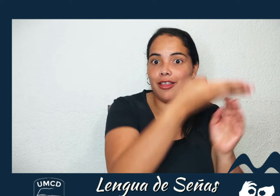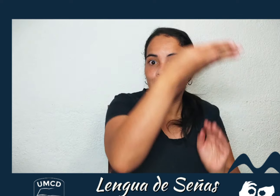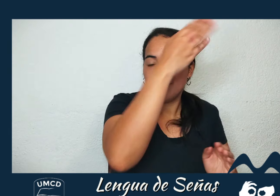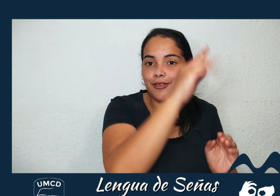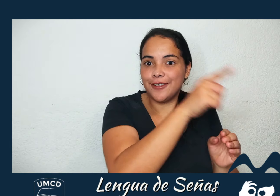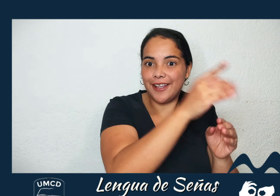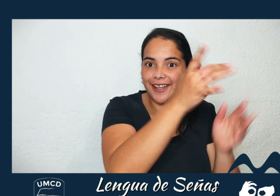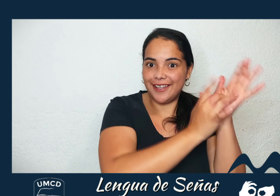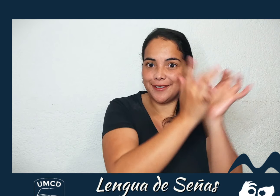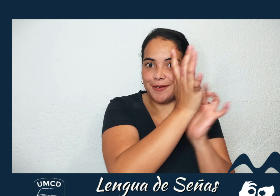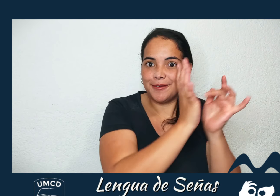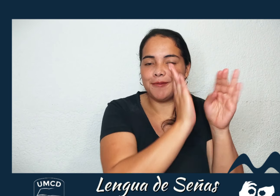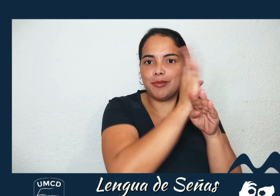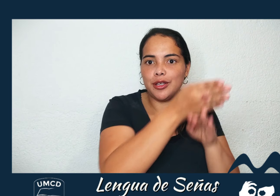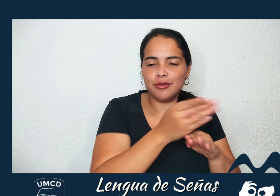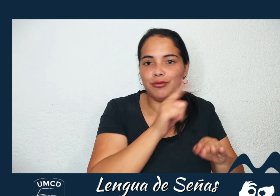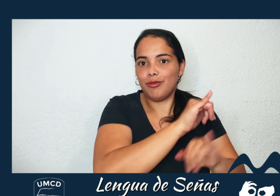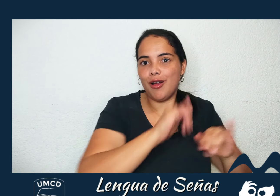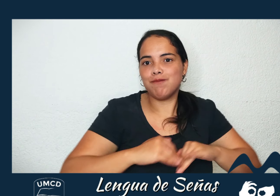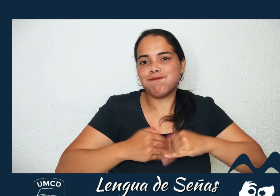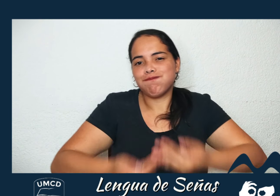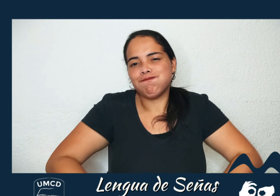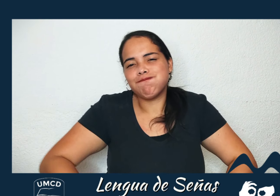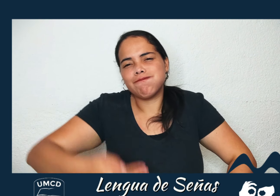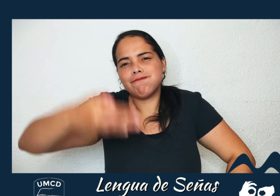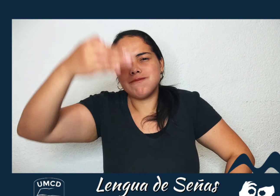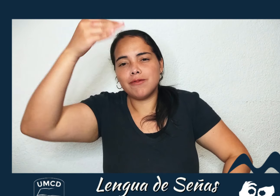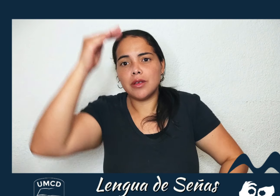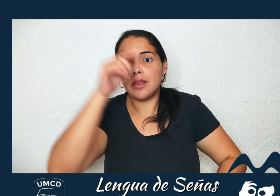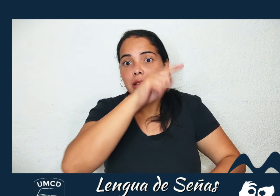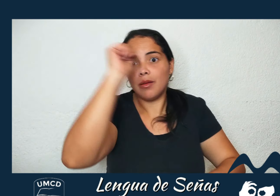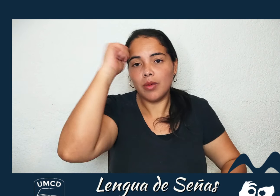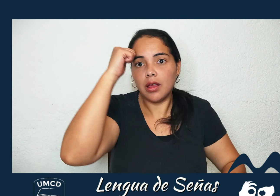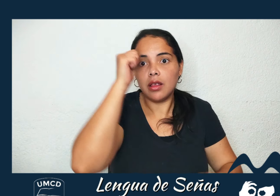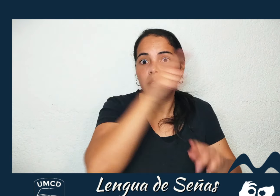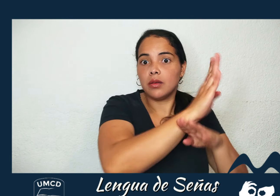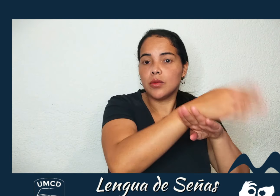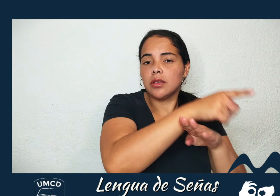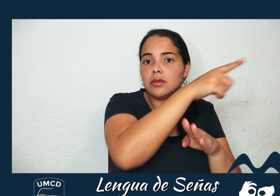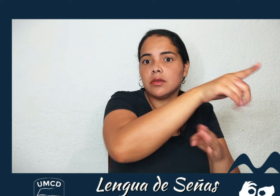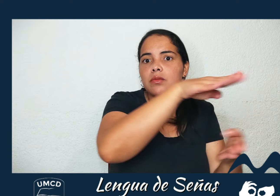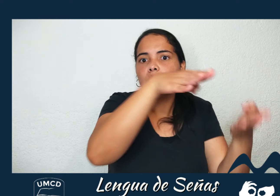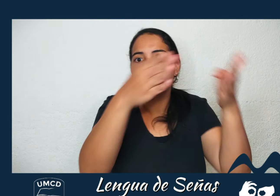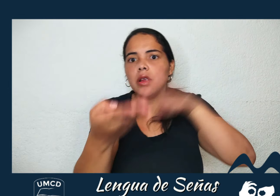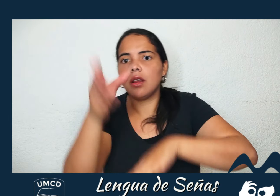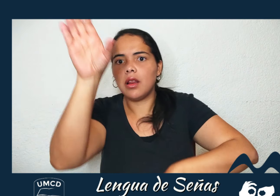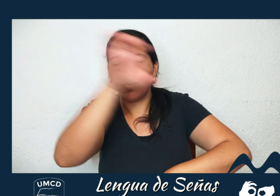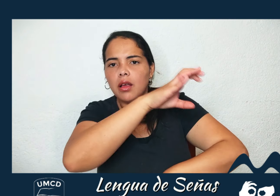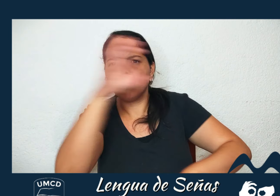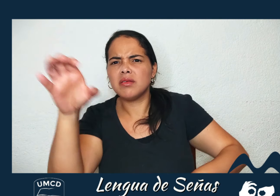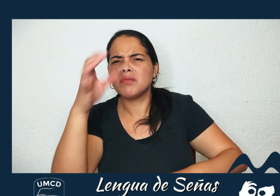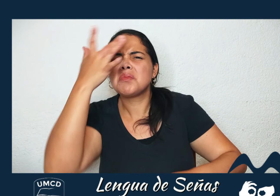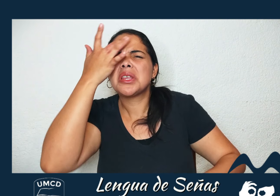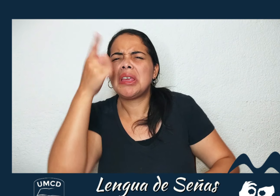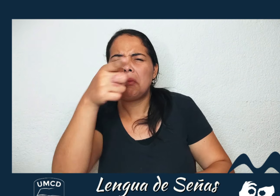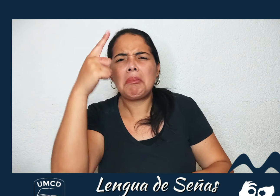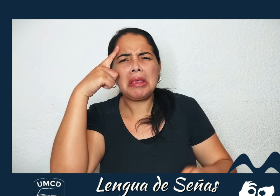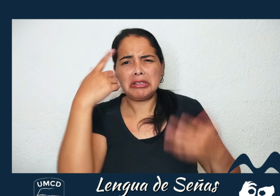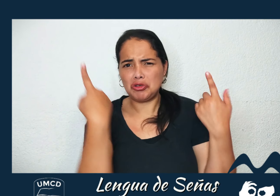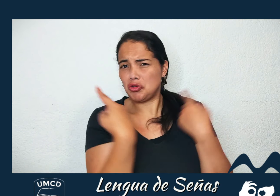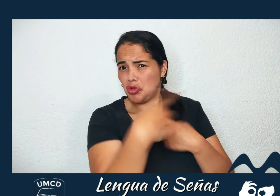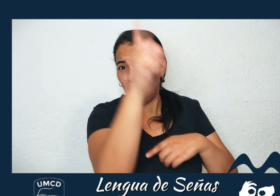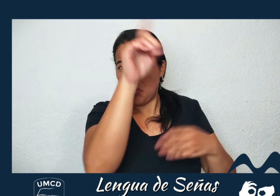a entregar su vida por nosotros. La muerte de Jesucristo en la cruz tenía el propósito de llevar sobre